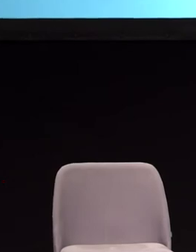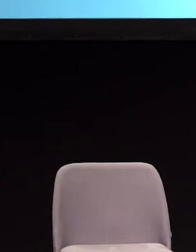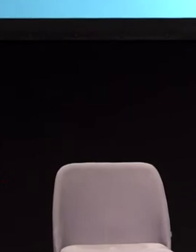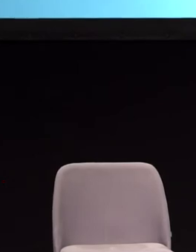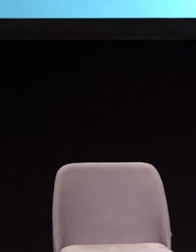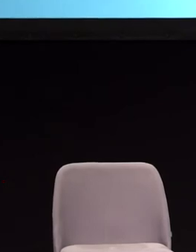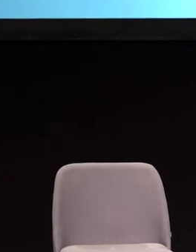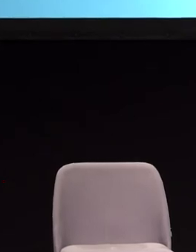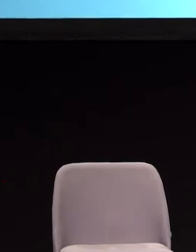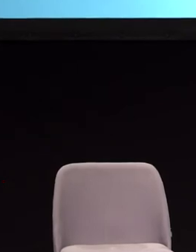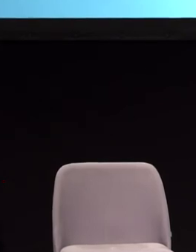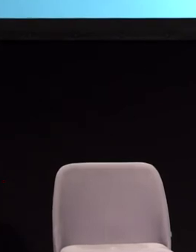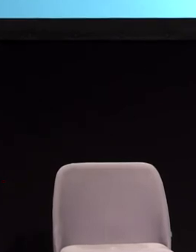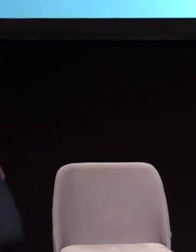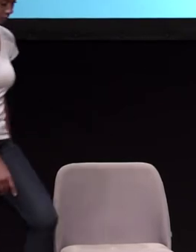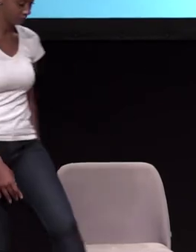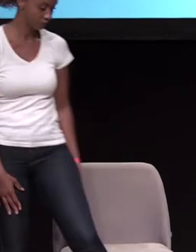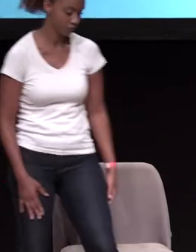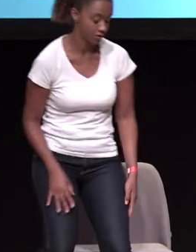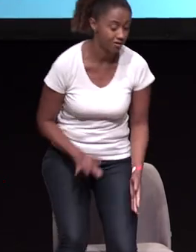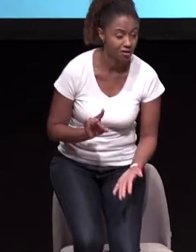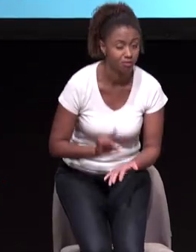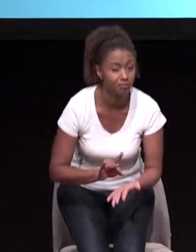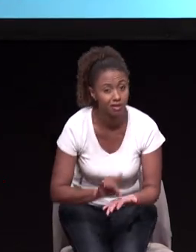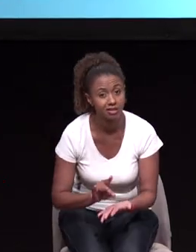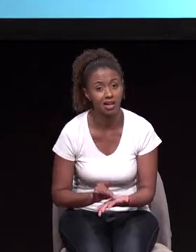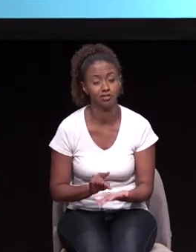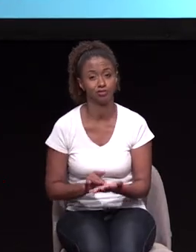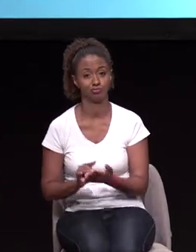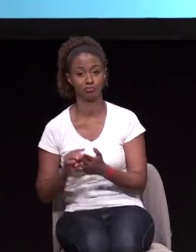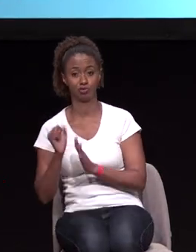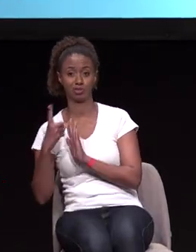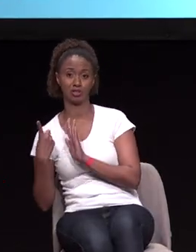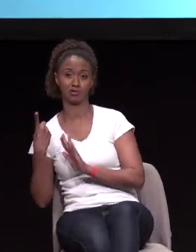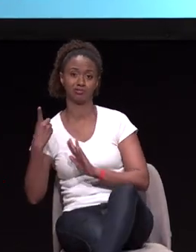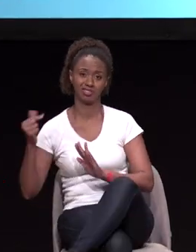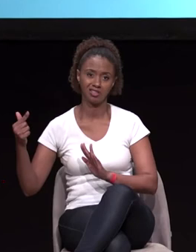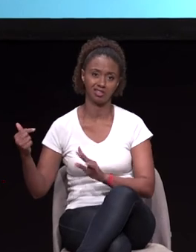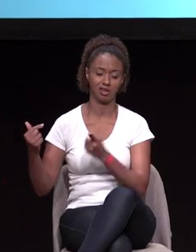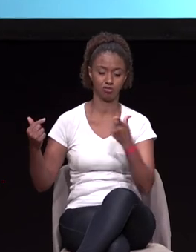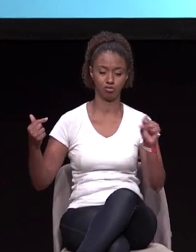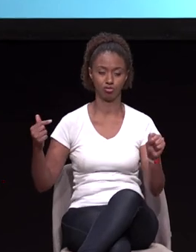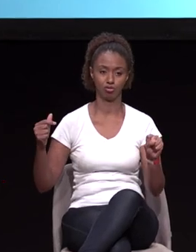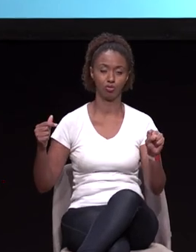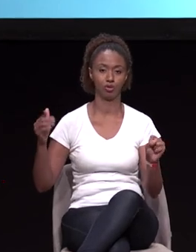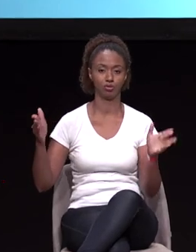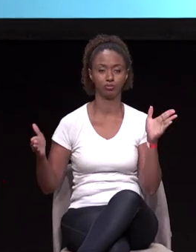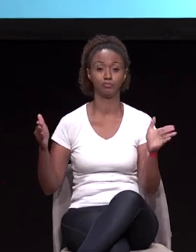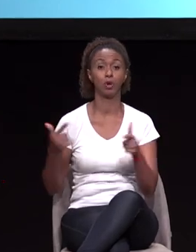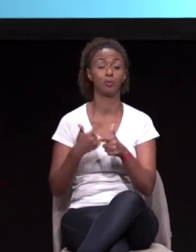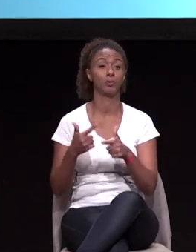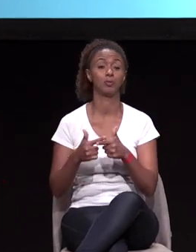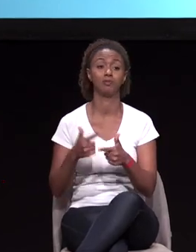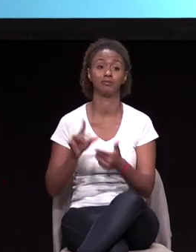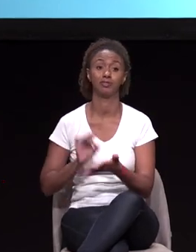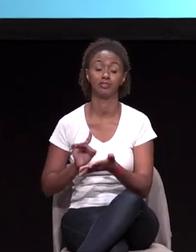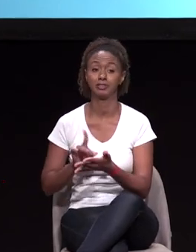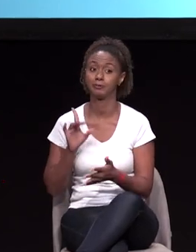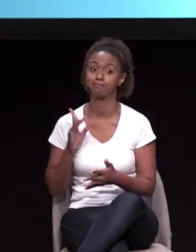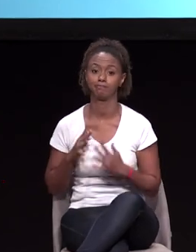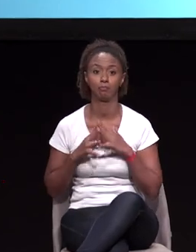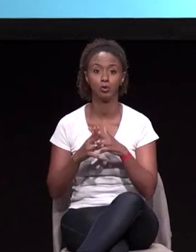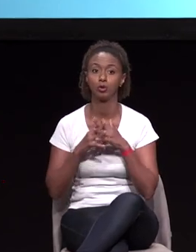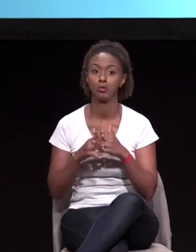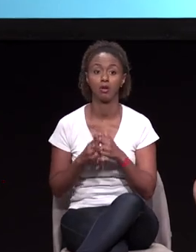problema é um pouco contrário netinho mencionado que a grande maioria dos nossos artífices são afluentes são